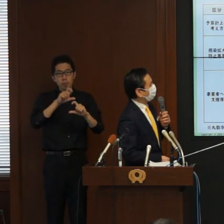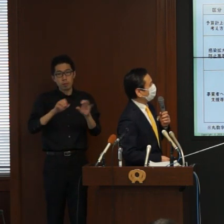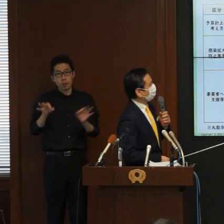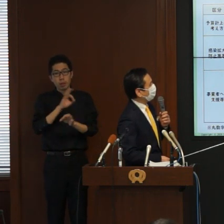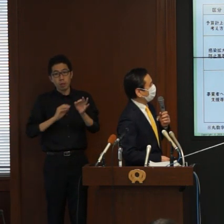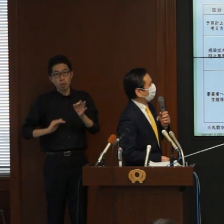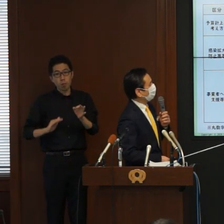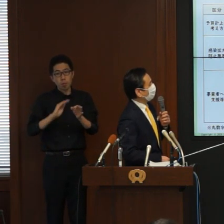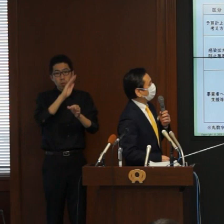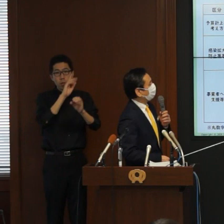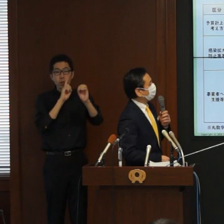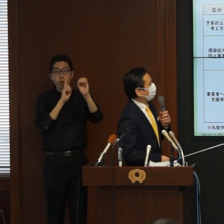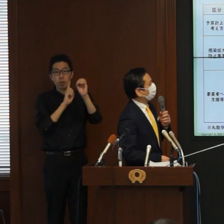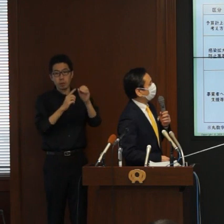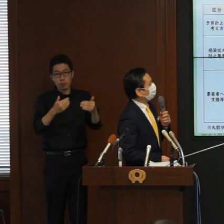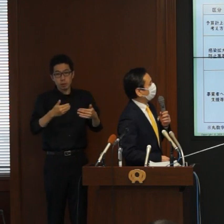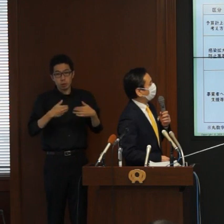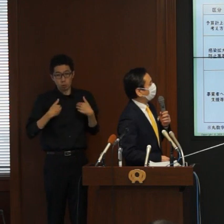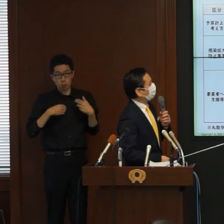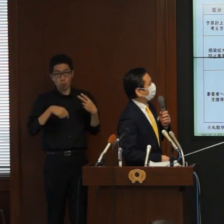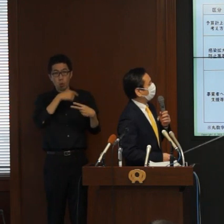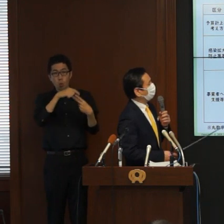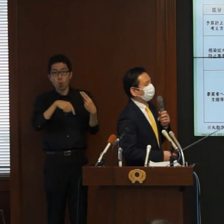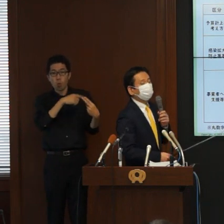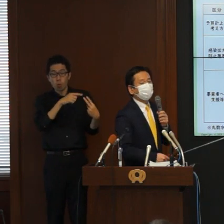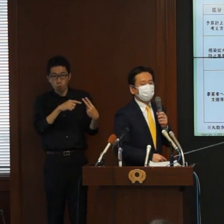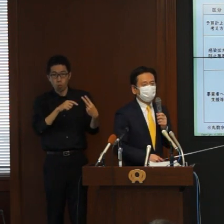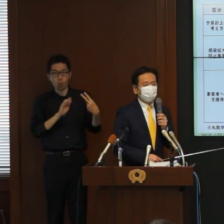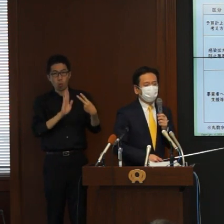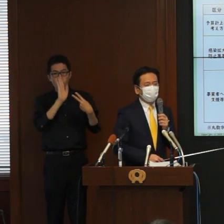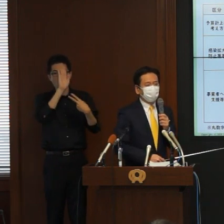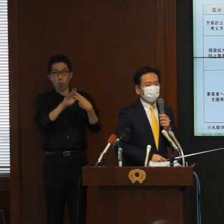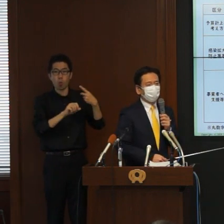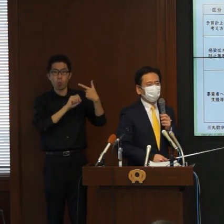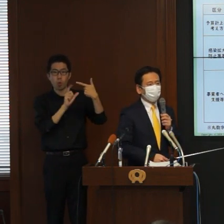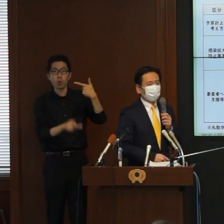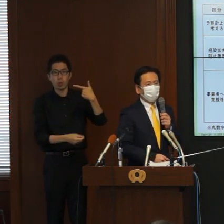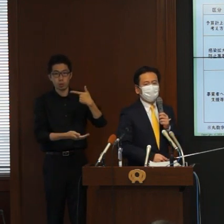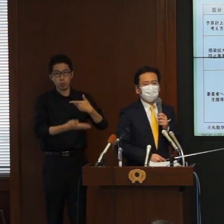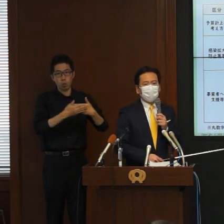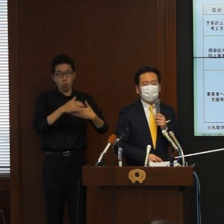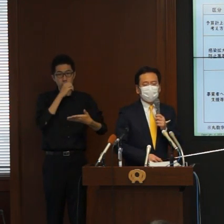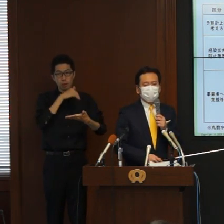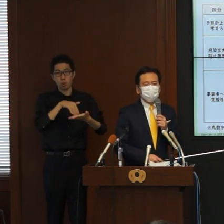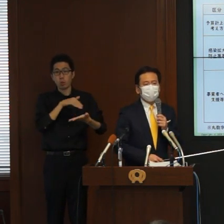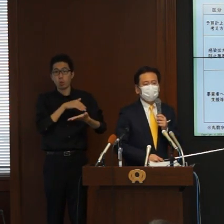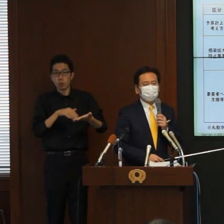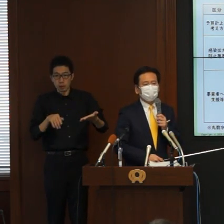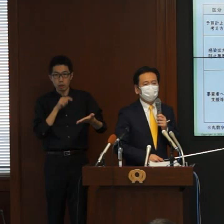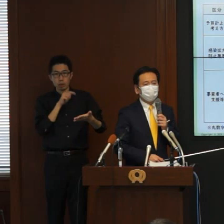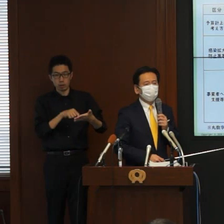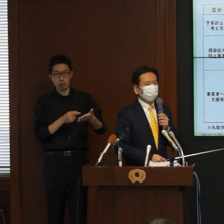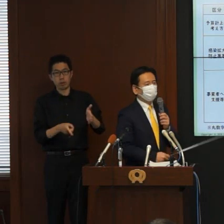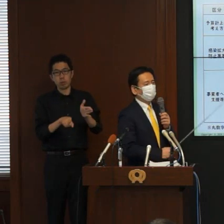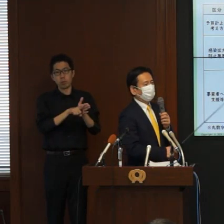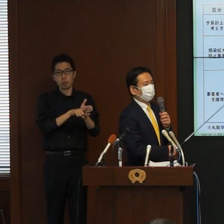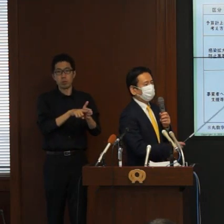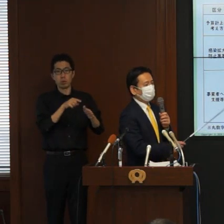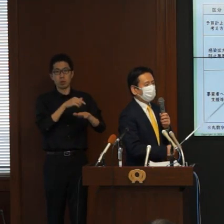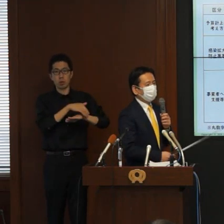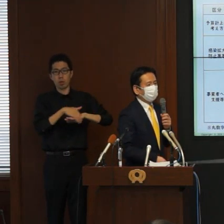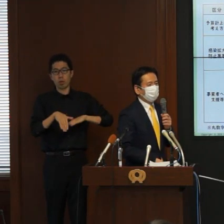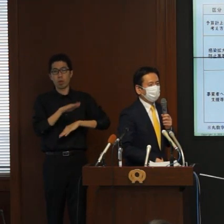に向けての必要な予算、そうしたものを6月補正予算の方にまた掲げさせていただくというこ